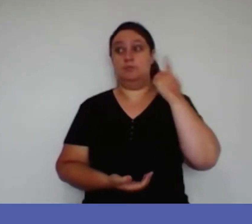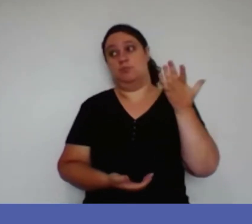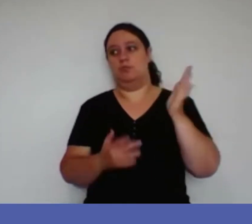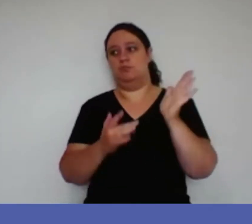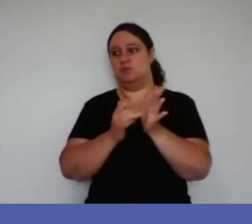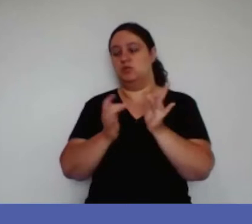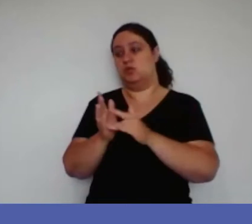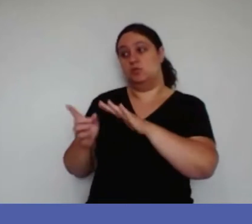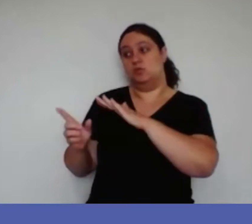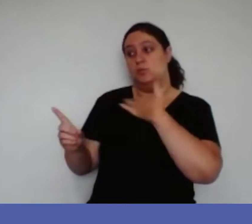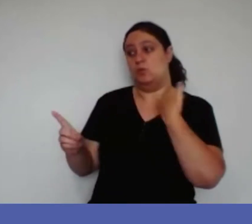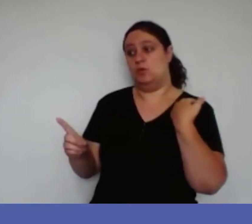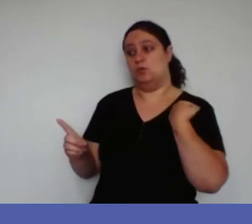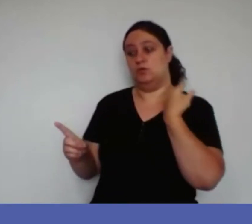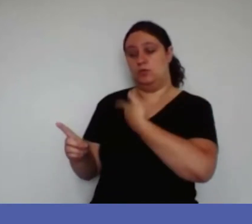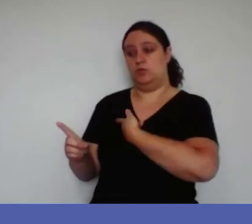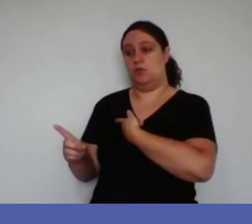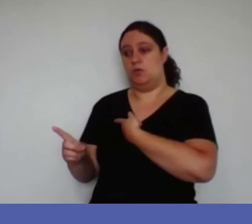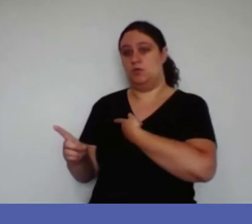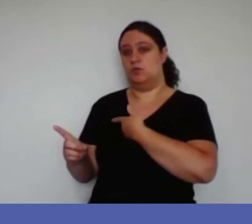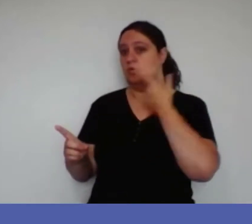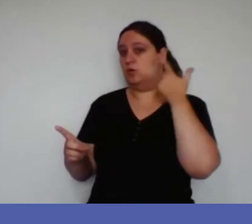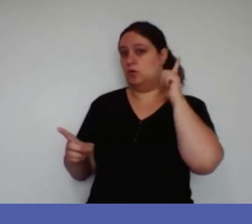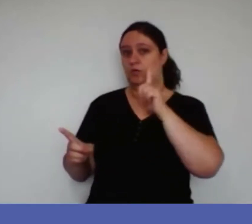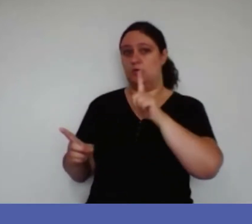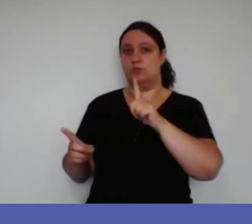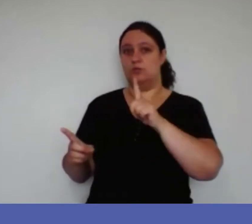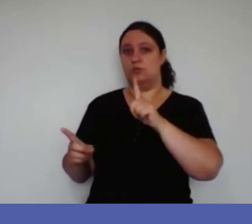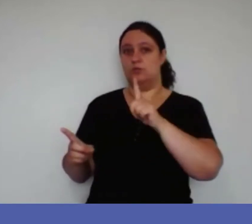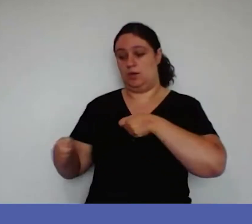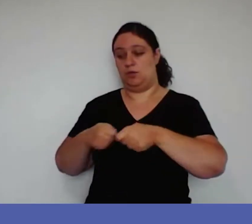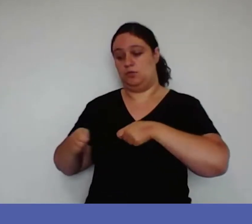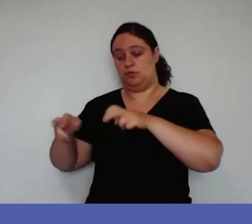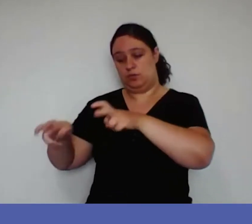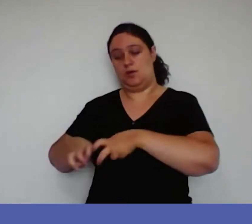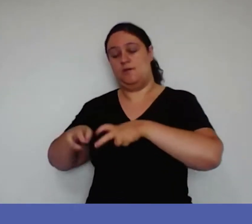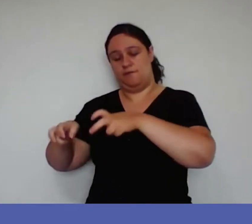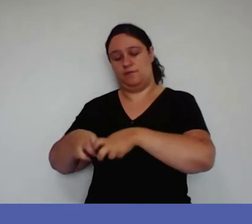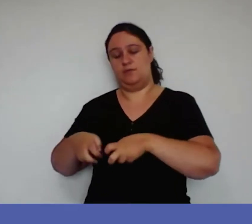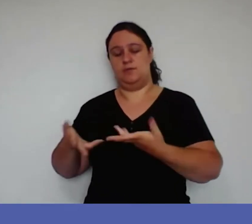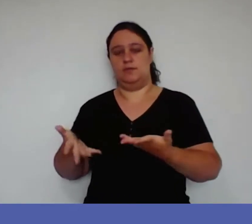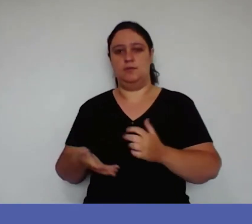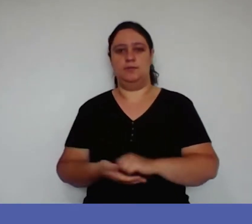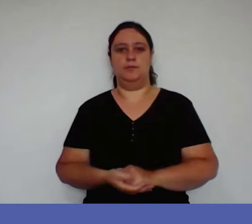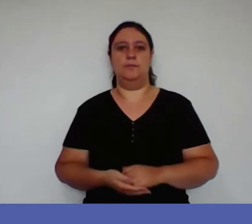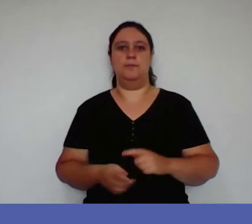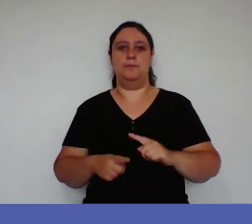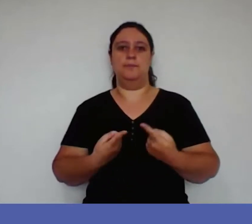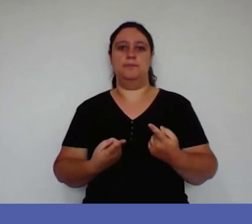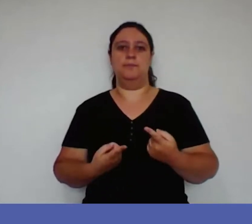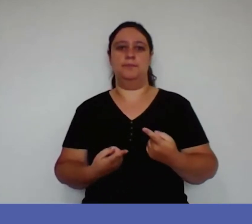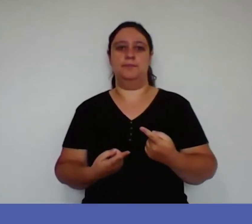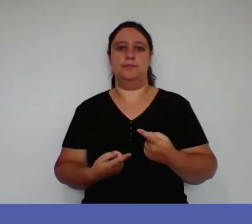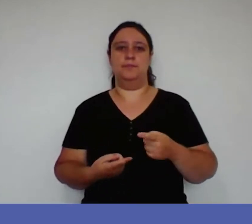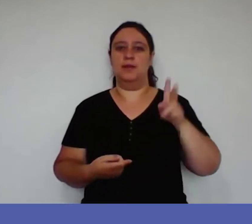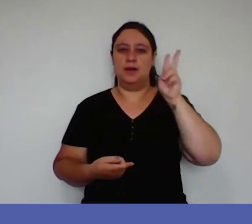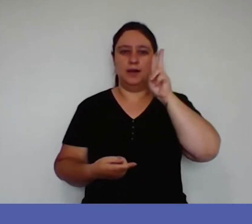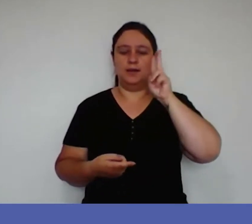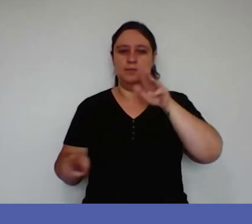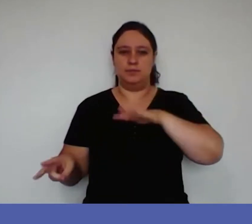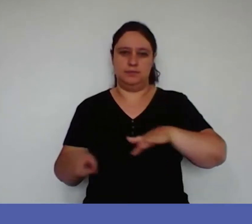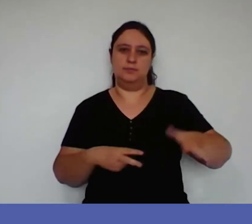da vinha. Então essa pedra, lembra que eu terminei assim na semana passada? Que